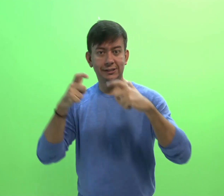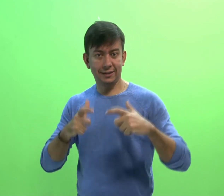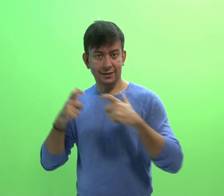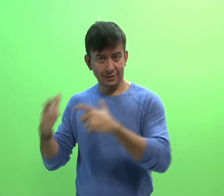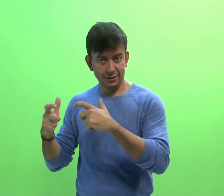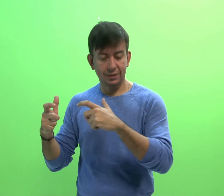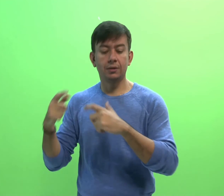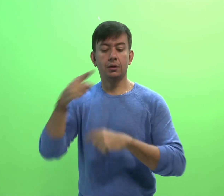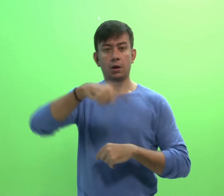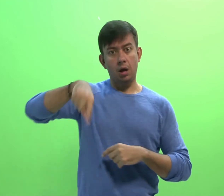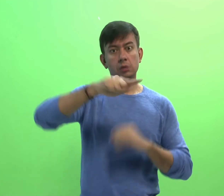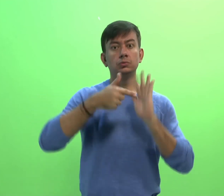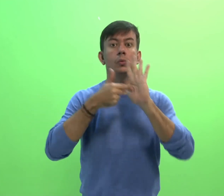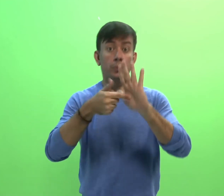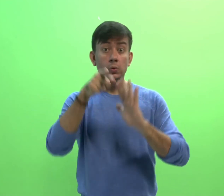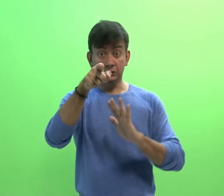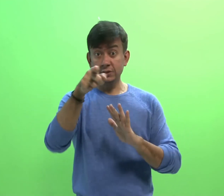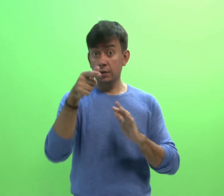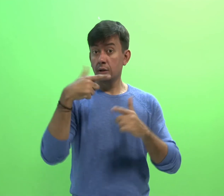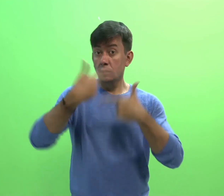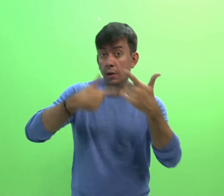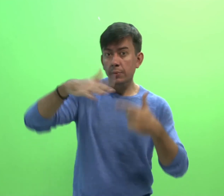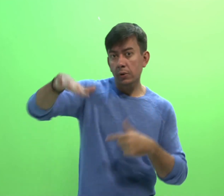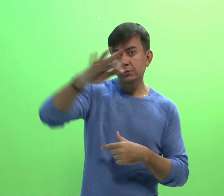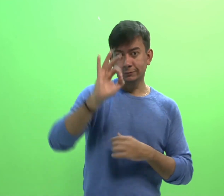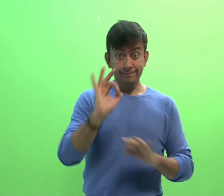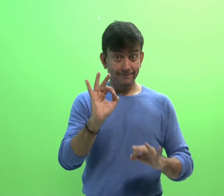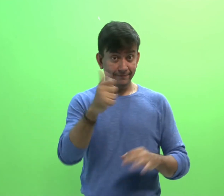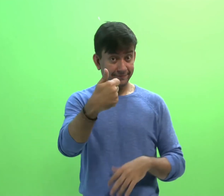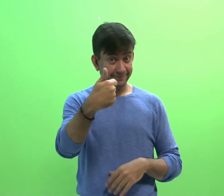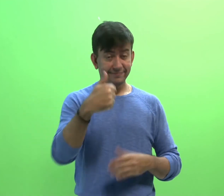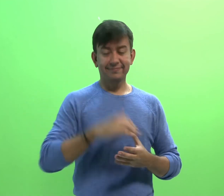locação. E vocês farão esse trabalho em equipe, ok?